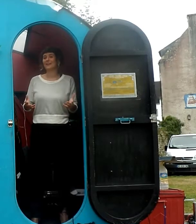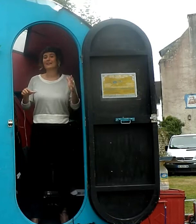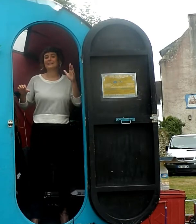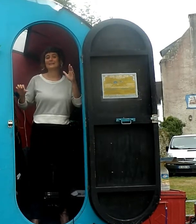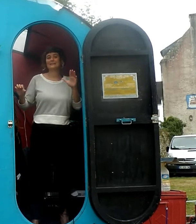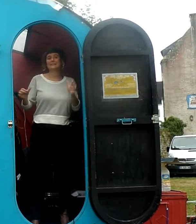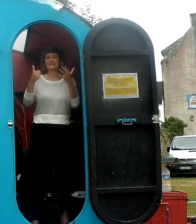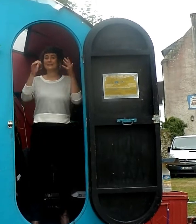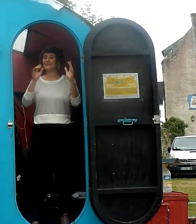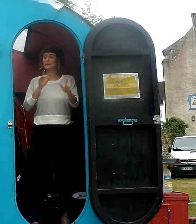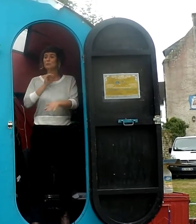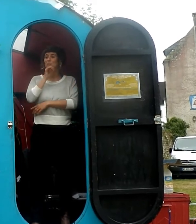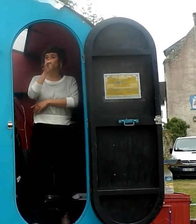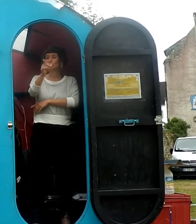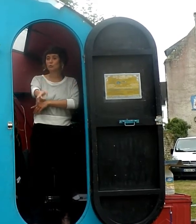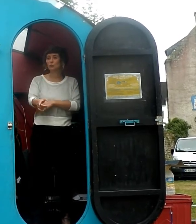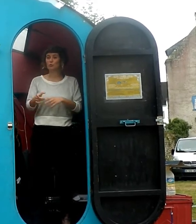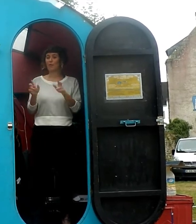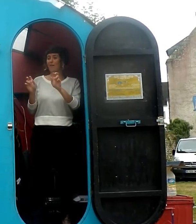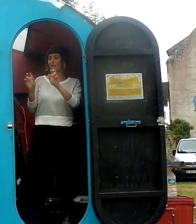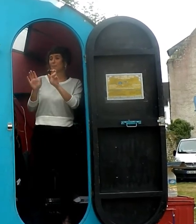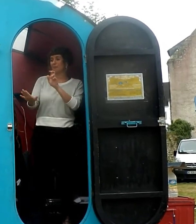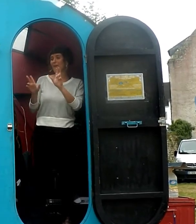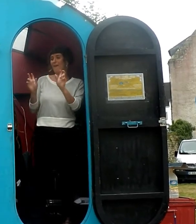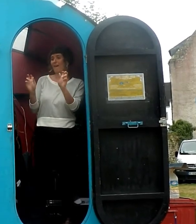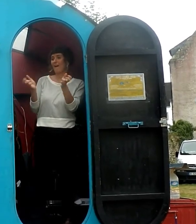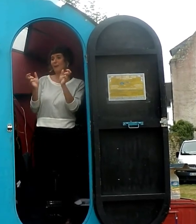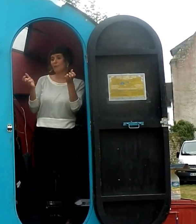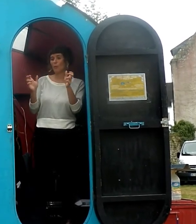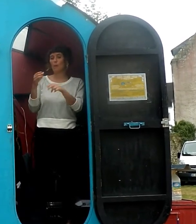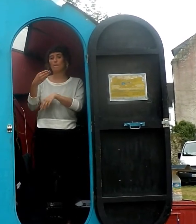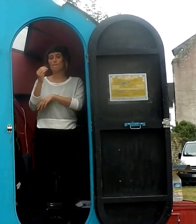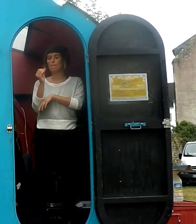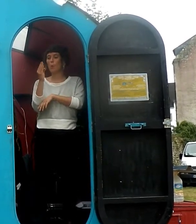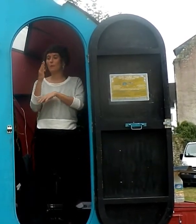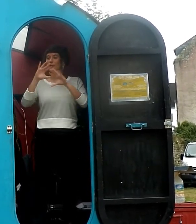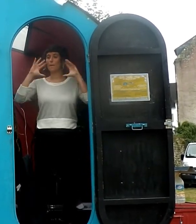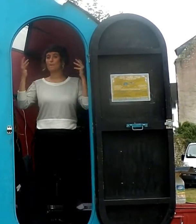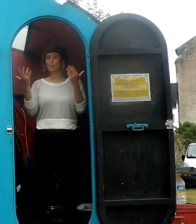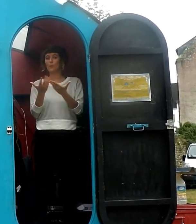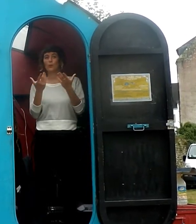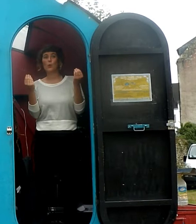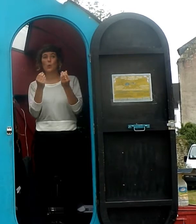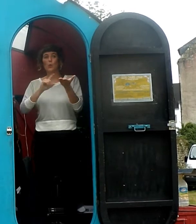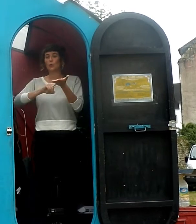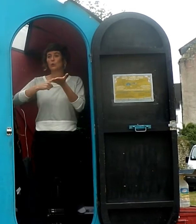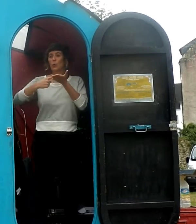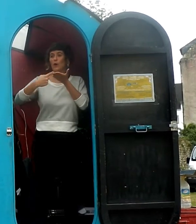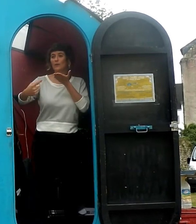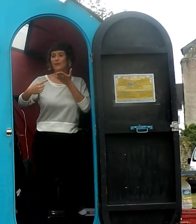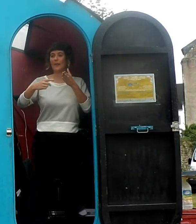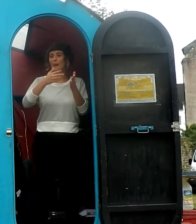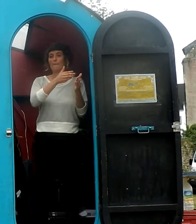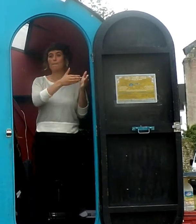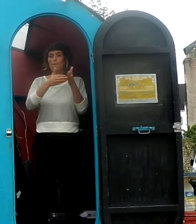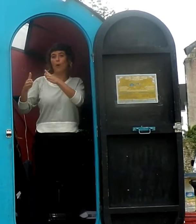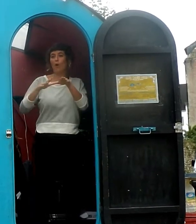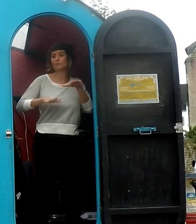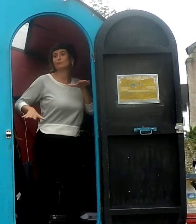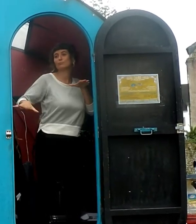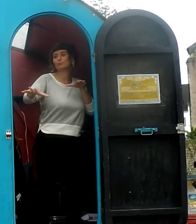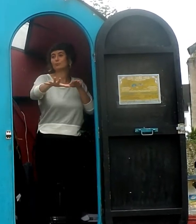Bienvenue pour le sixième jour de Radio Mobile Bulle à Douarnenez sur la pelouse